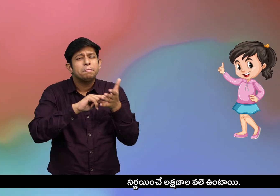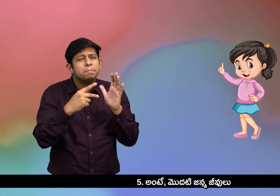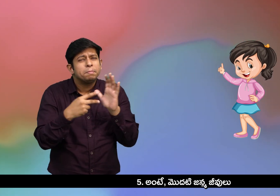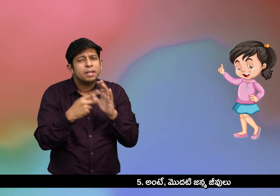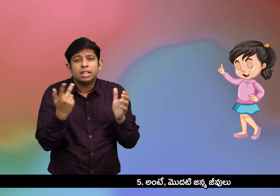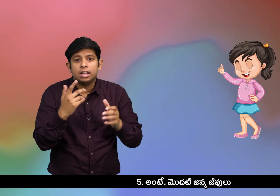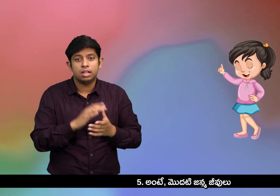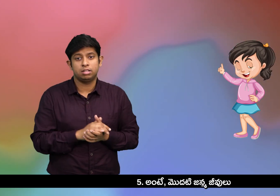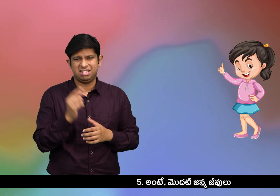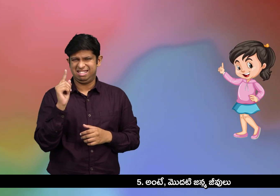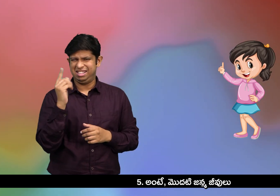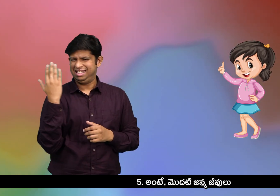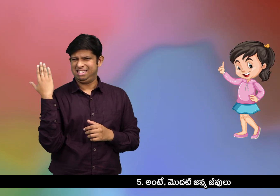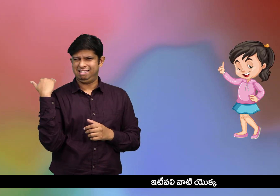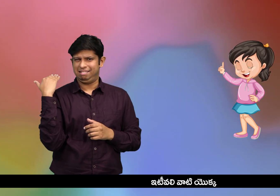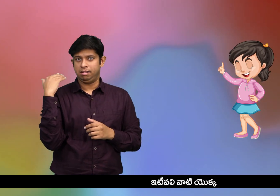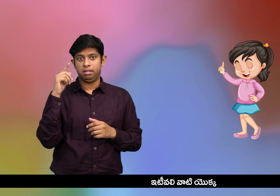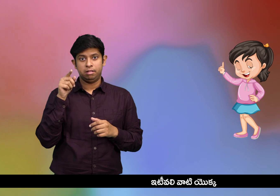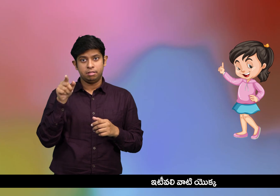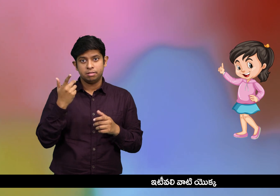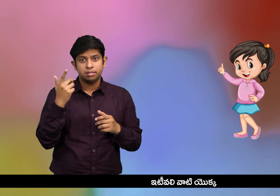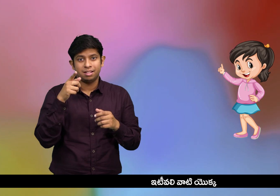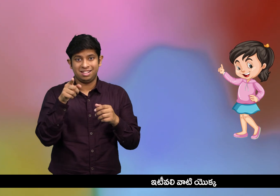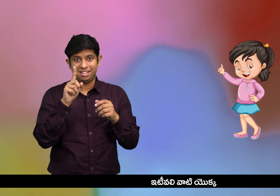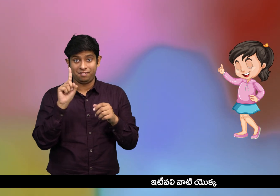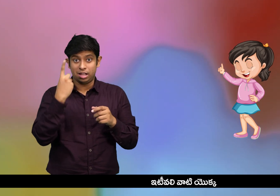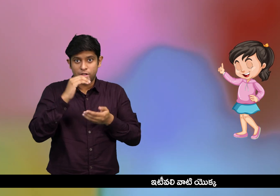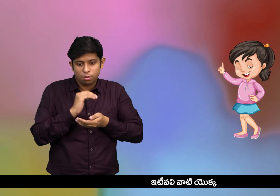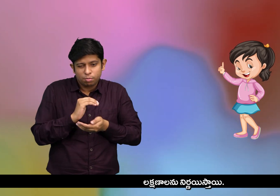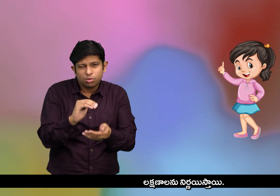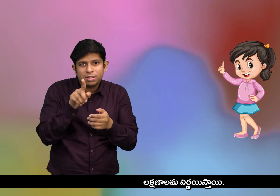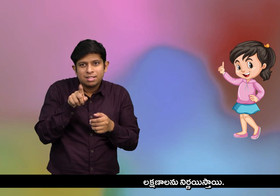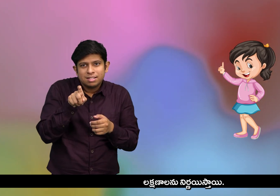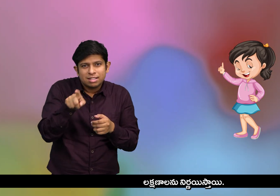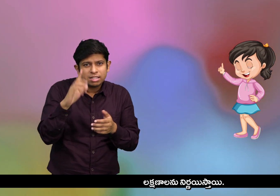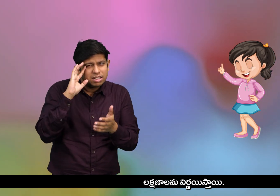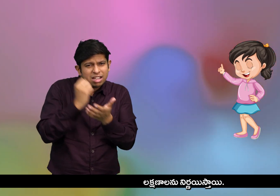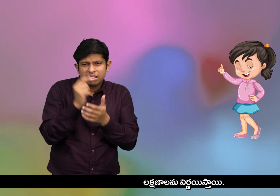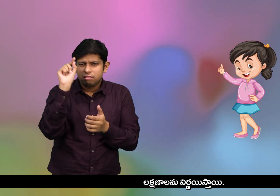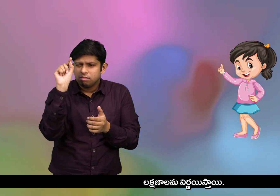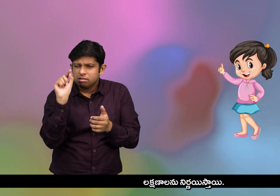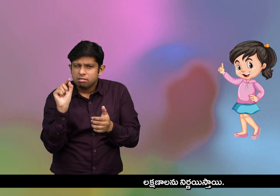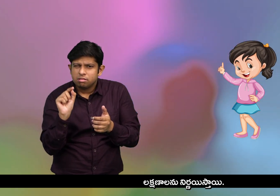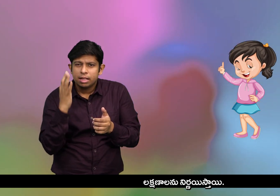అంటే మొదటి జన్మజీవులు ఇటీవలి వాటి యొక్క లక్షణాలను నిర్ణయిస్తాయి.